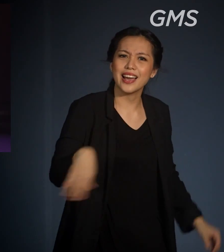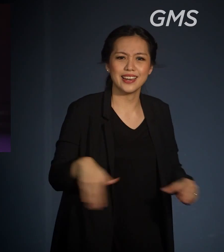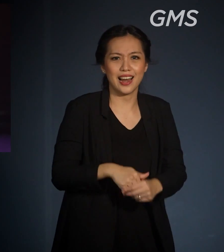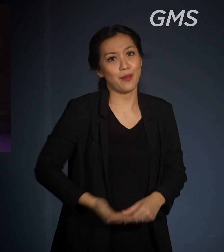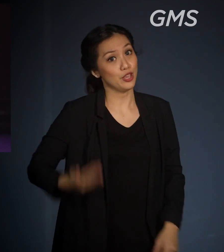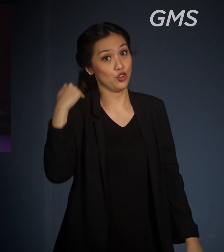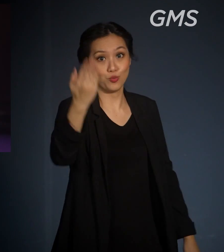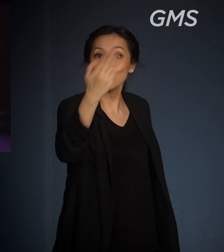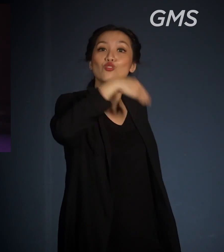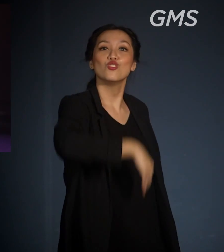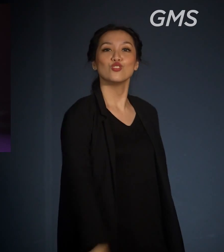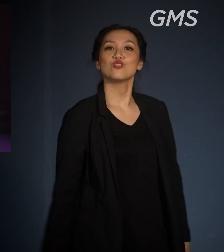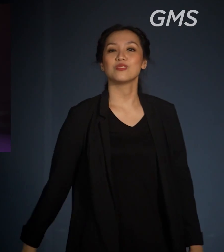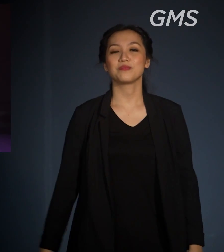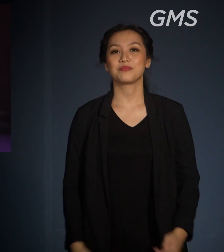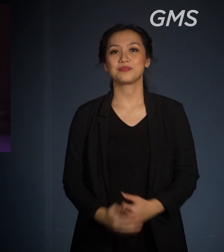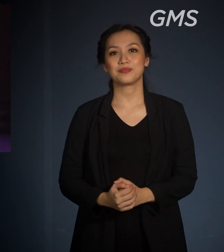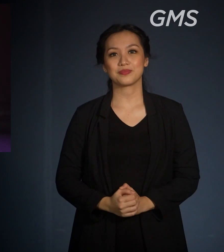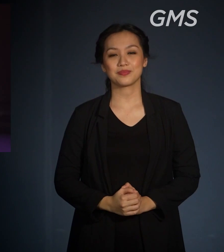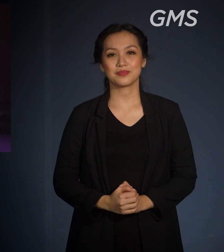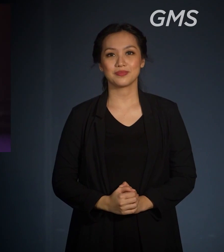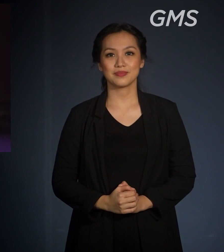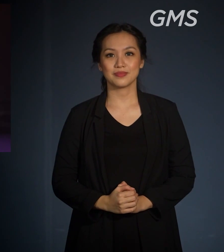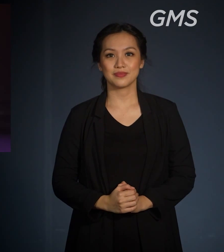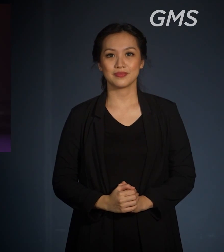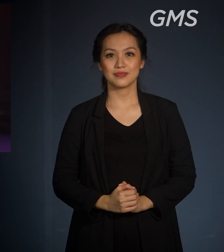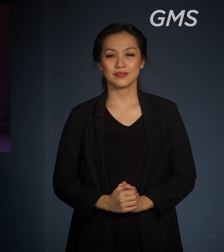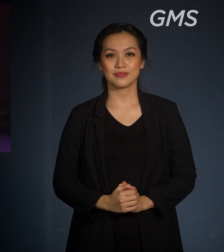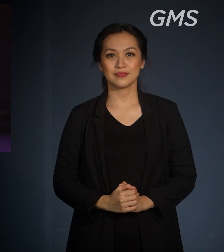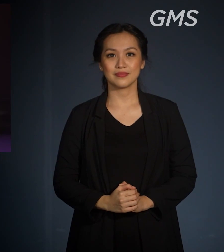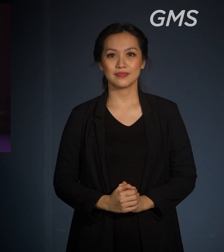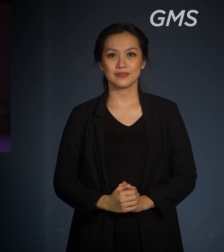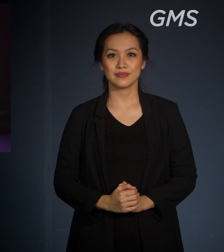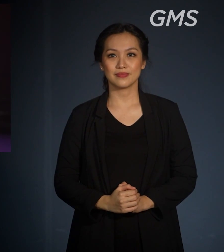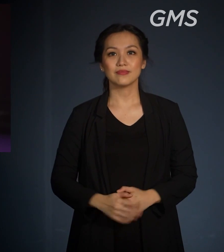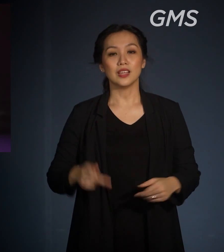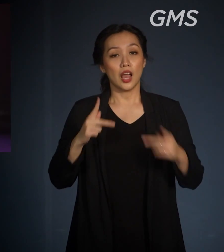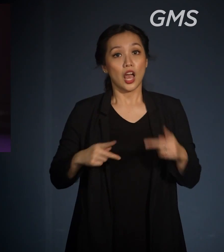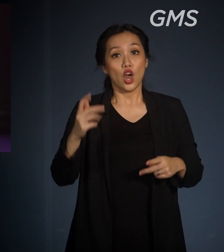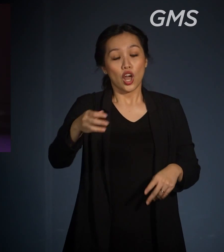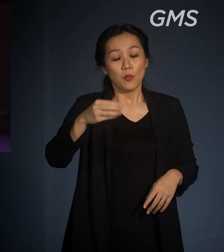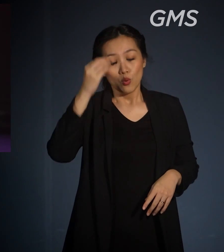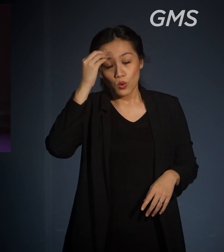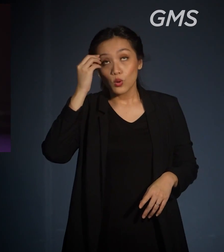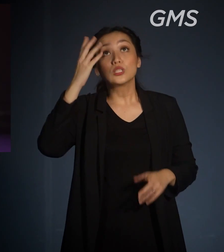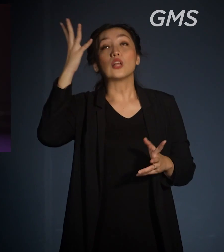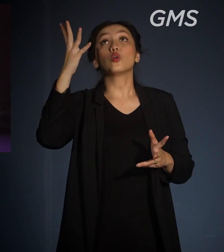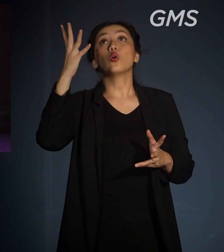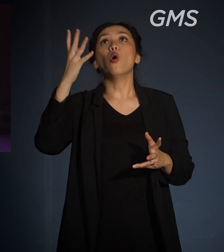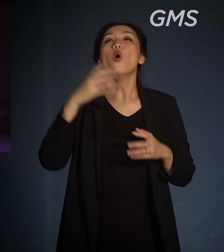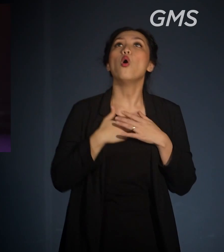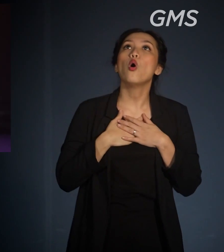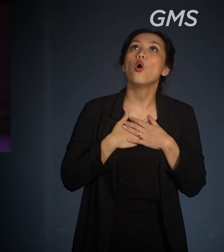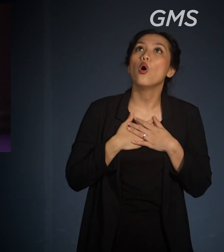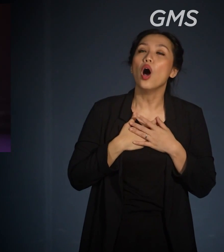Anda. Saudara, jadi seharusnya kalau Anda sadar bahwa Anda adalah makhluk yang penuh dengan